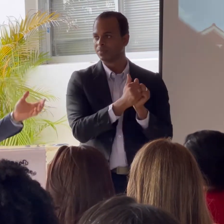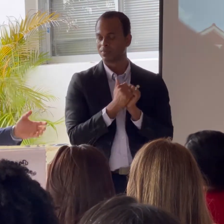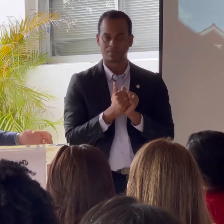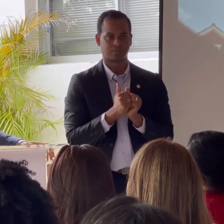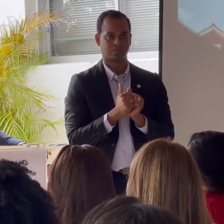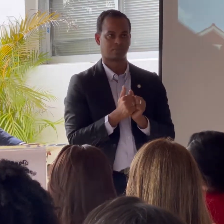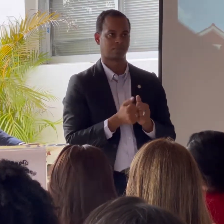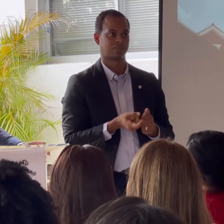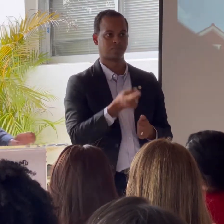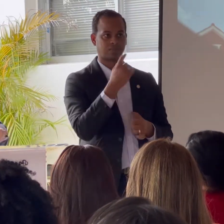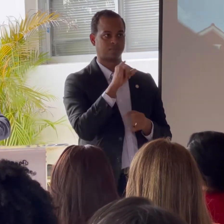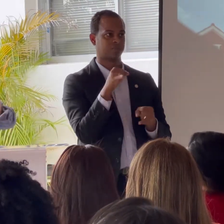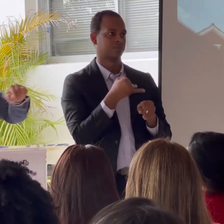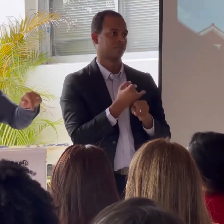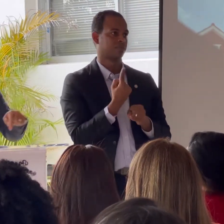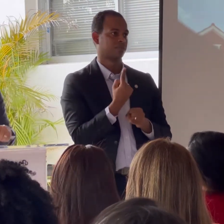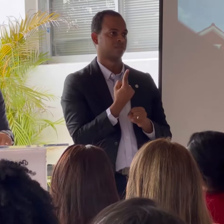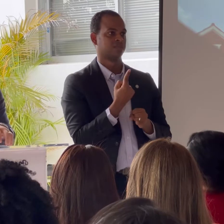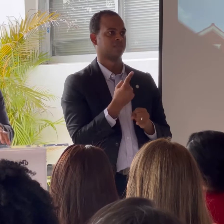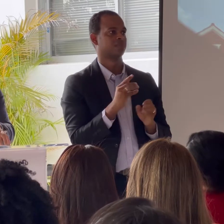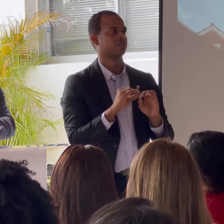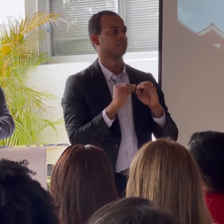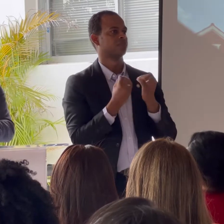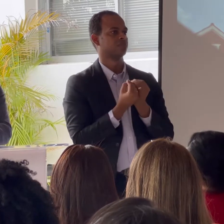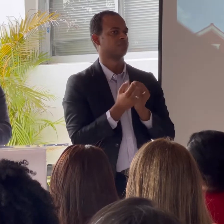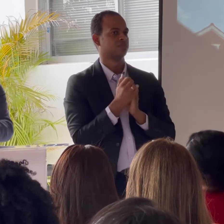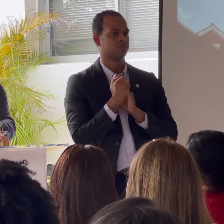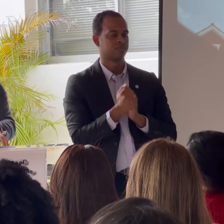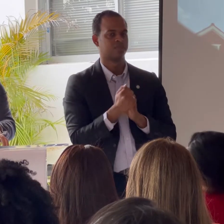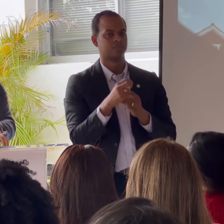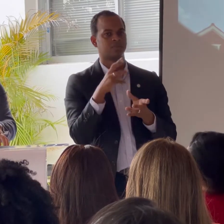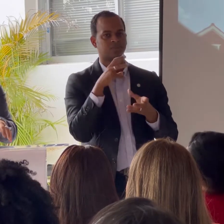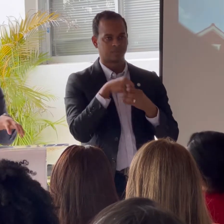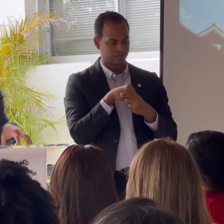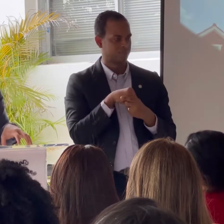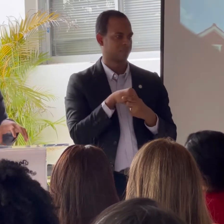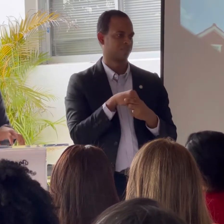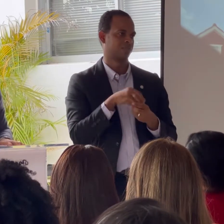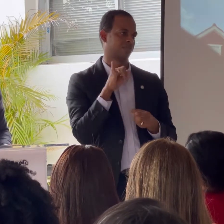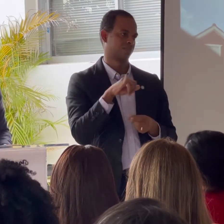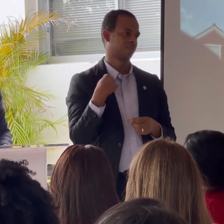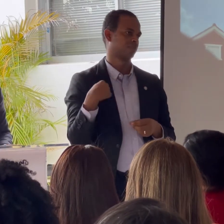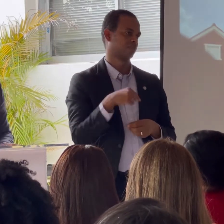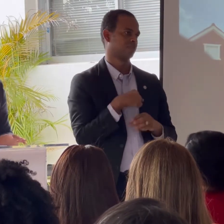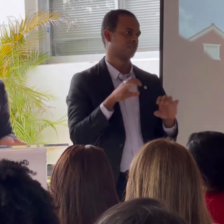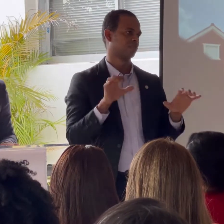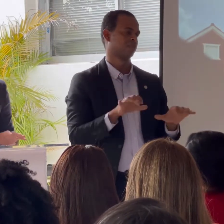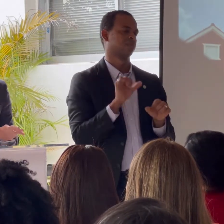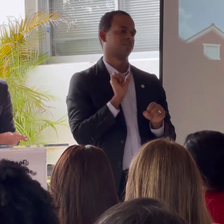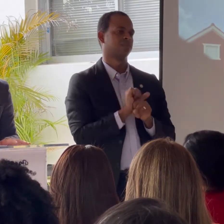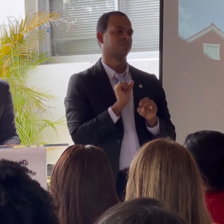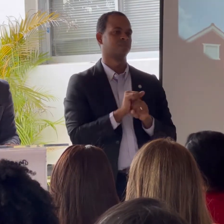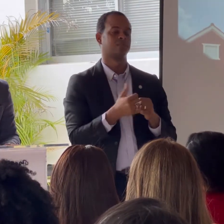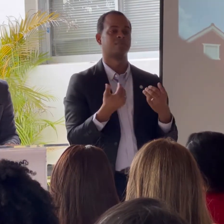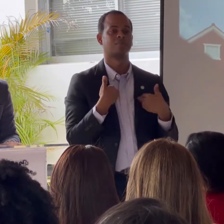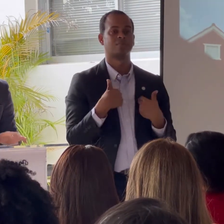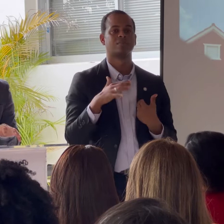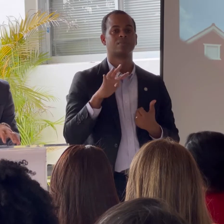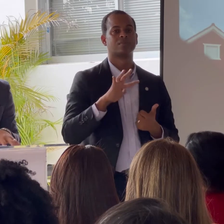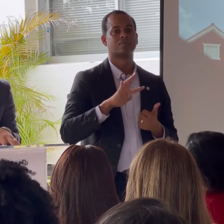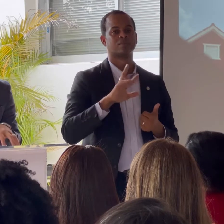una institución, sino como un órgano rector que une puntos, y en eso estamos trabajando. Y tenemos